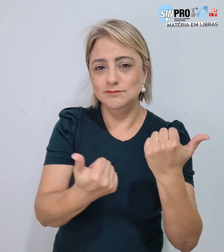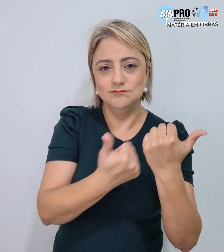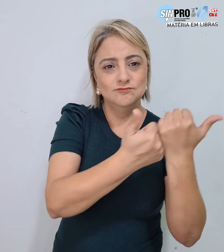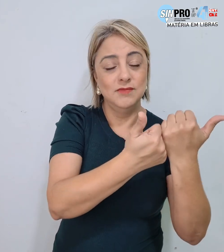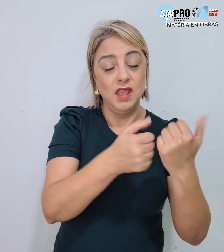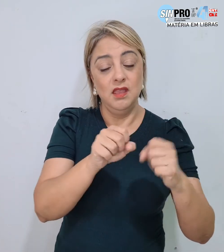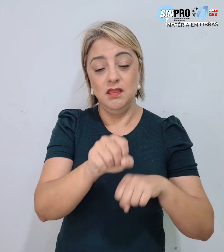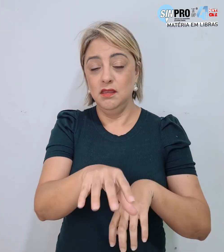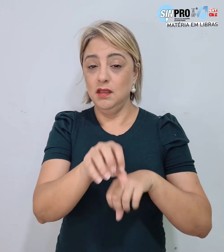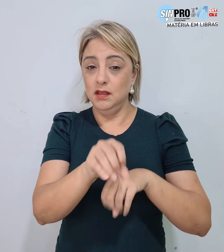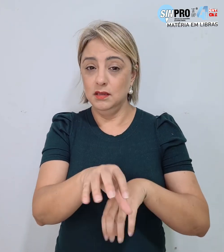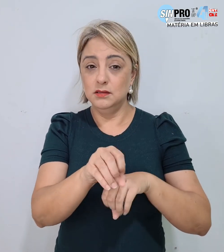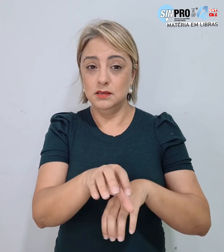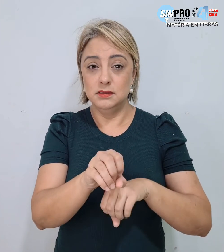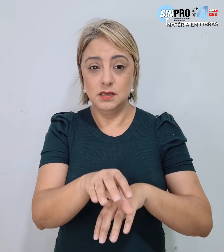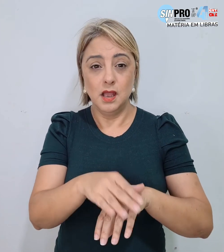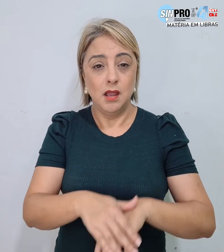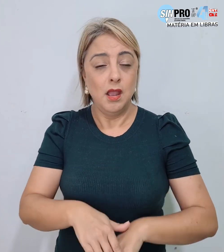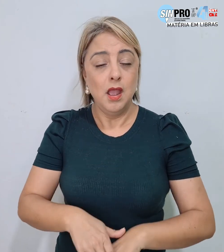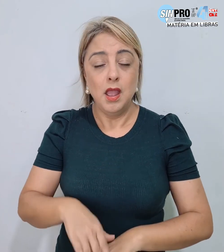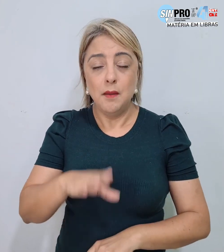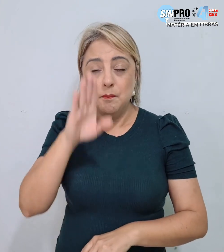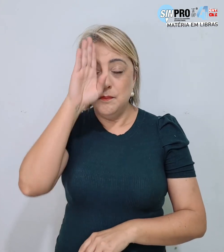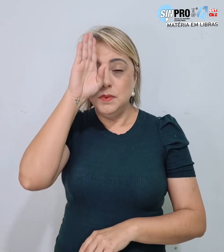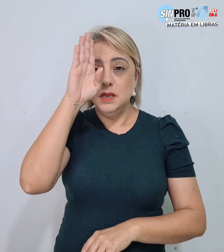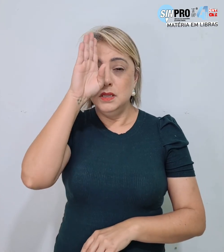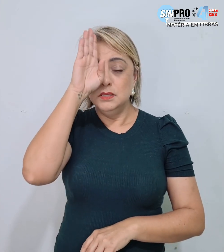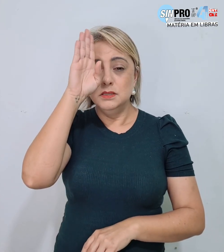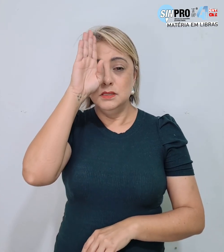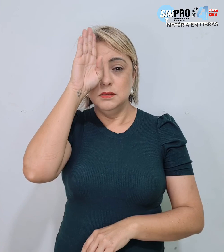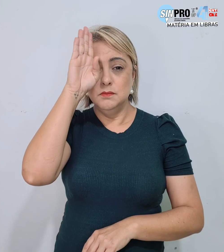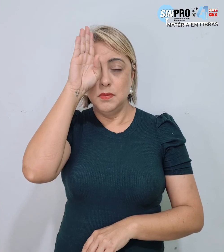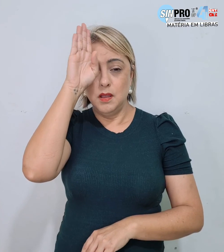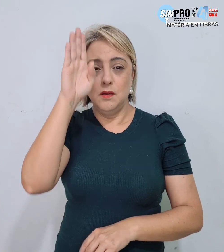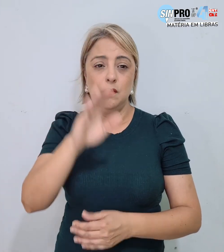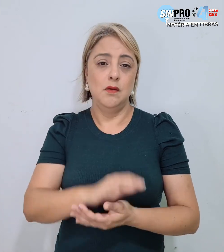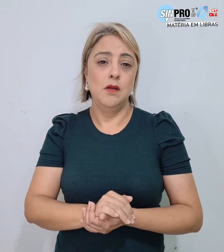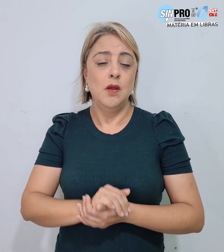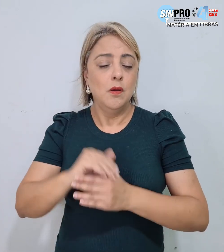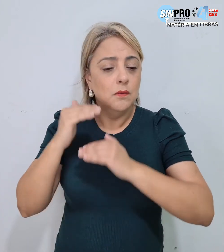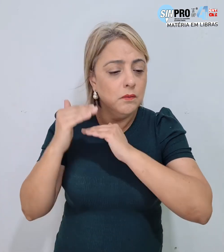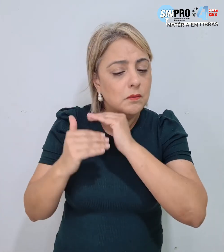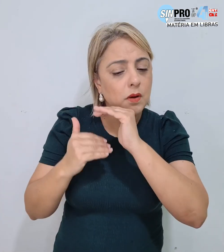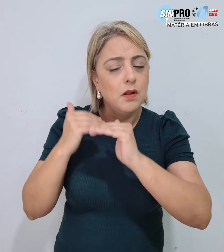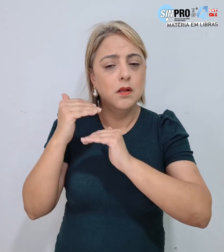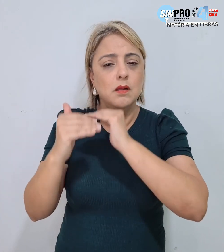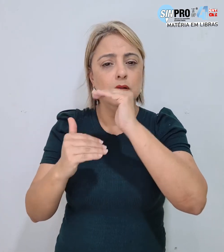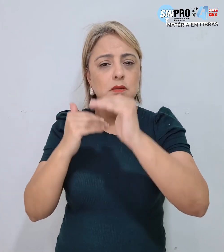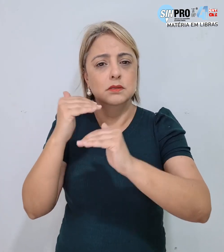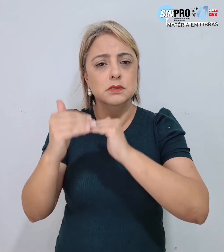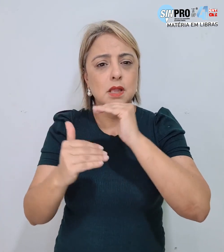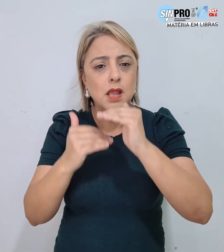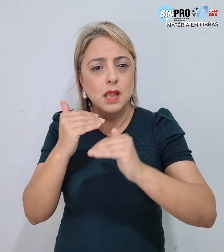Oi e a educação é essencialmente é um processo dialógico